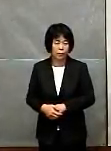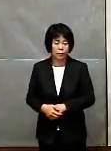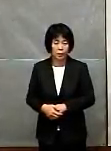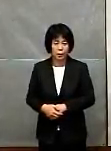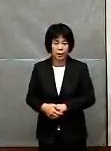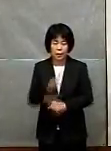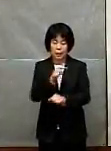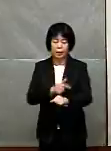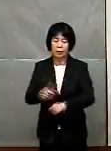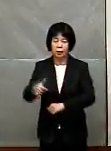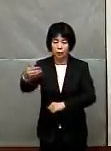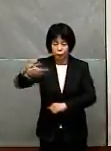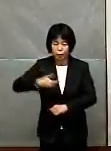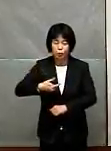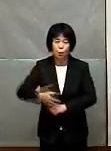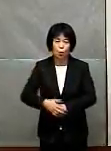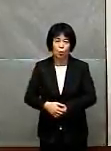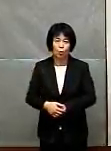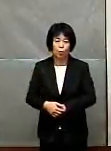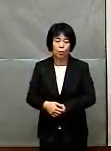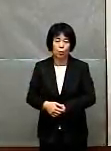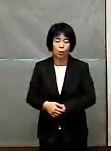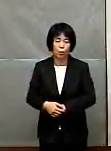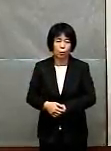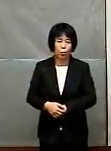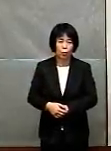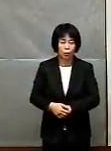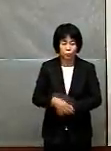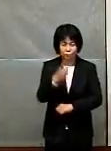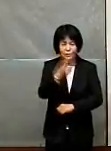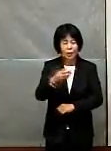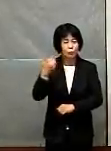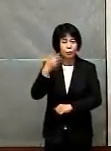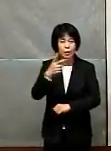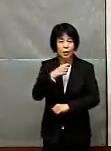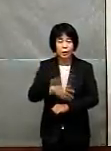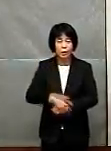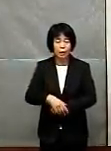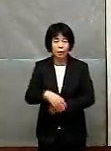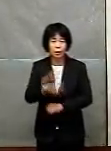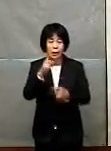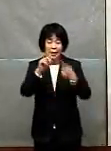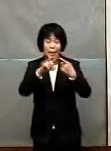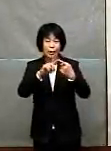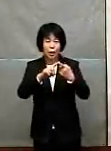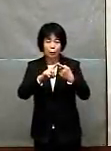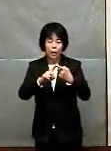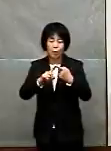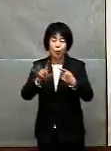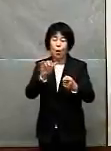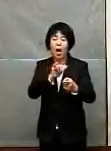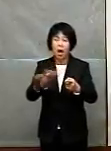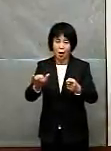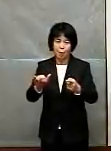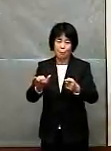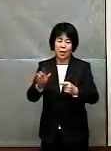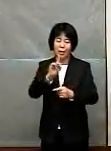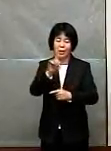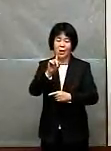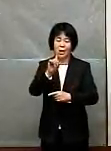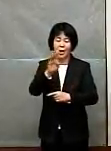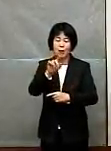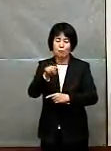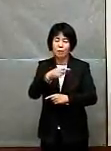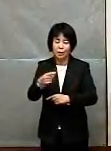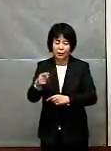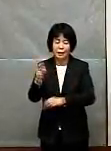ぞ。 NHK の池川です。よろしくお願いします。 はい、 2点お伺いしたくて、1点目ですが、安倍健一県議会議員の政務活動費の適